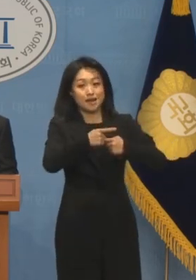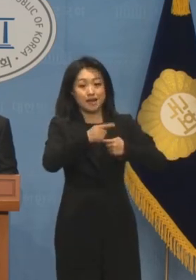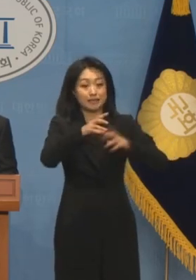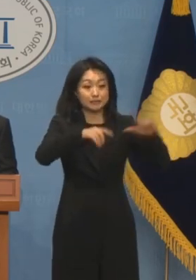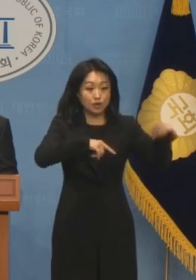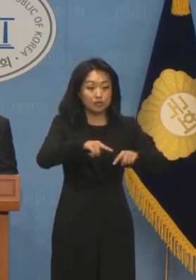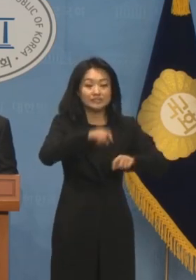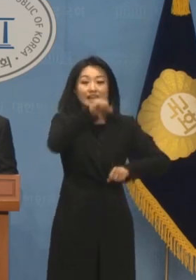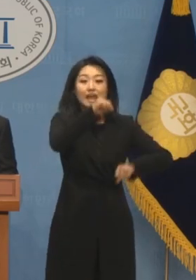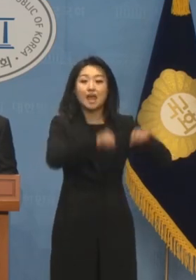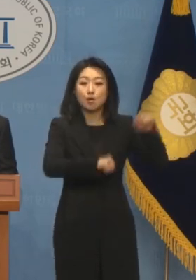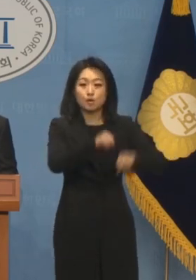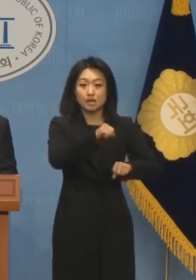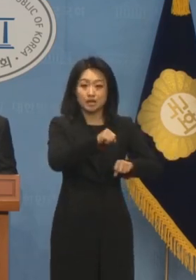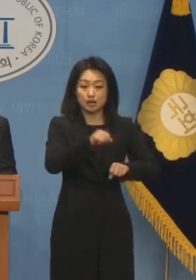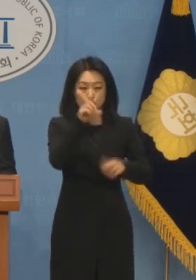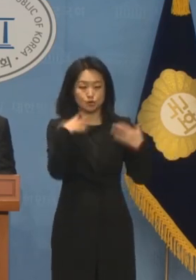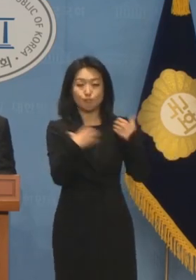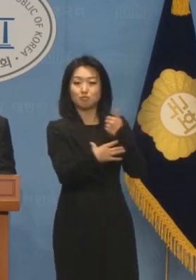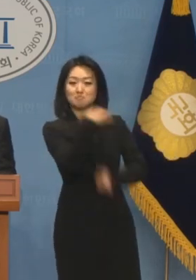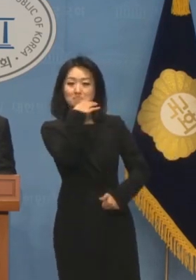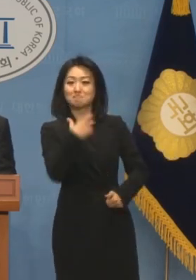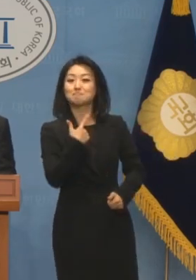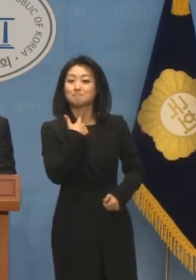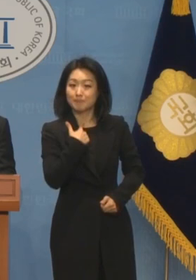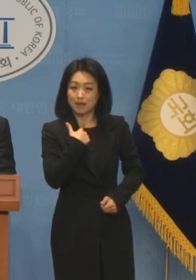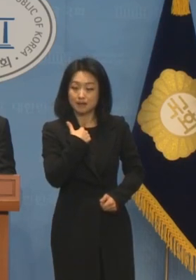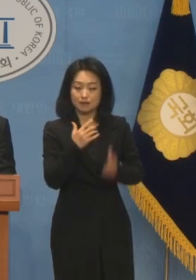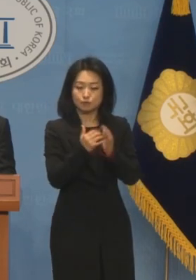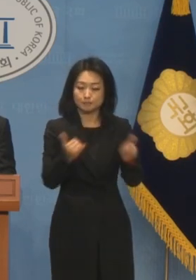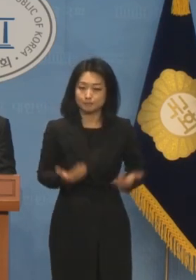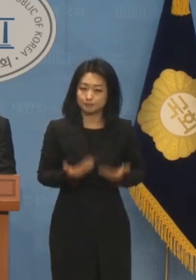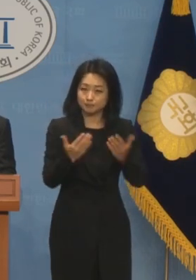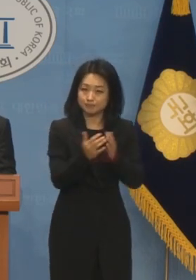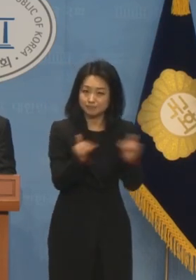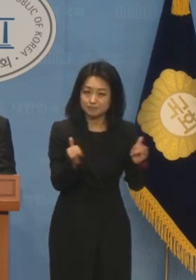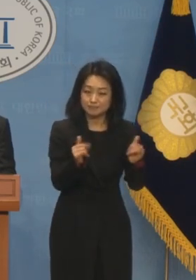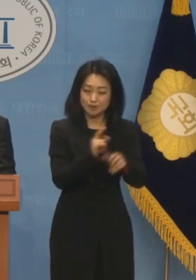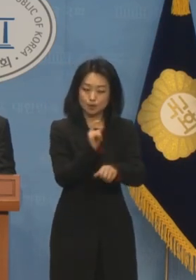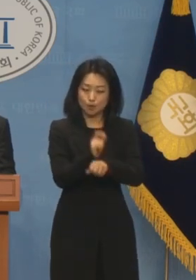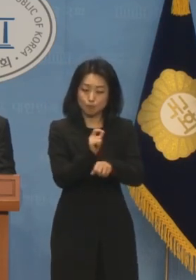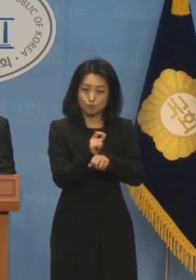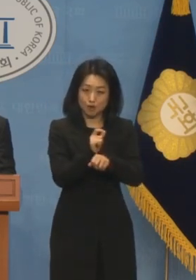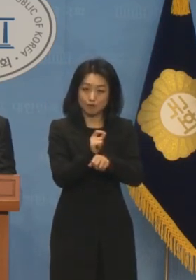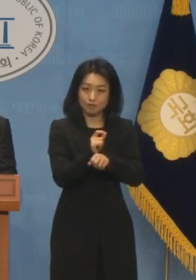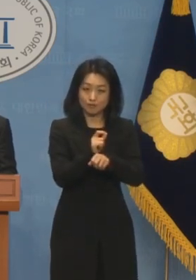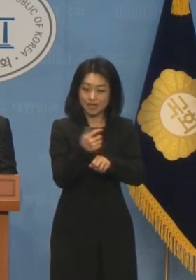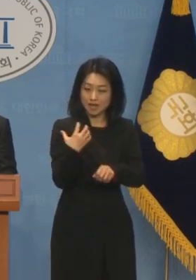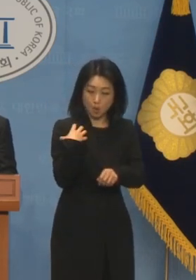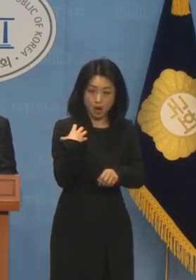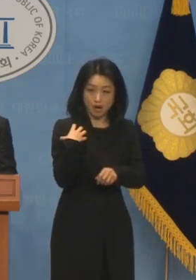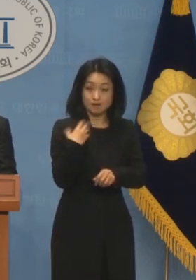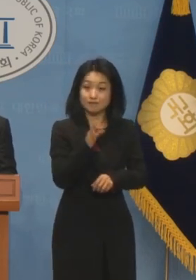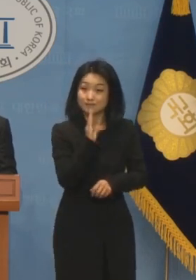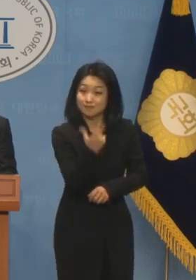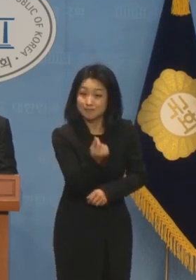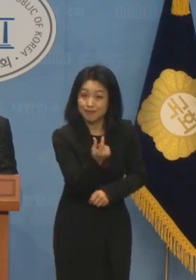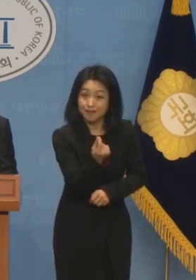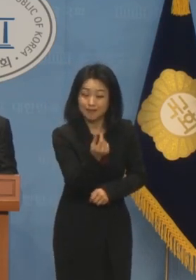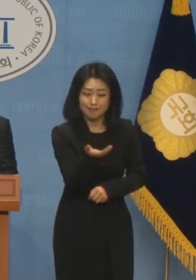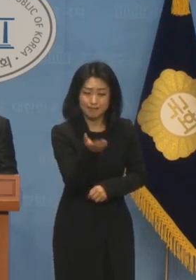행위입니다. 국민 전체의 봉사자라는 공무원의 법적 지위를 고려하면